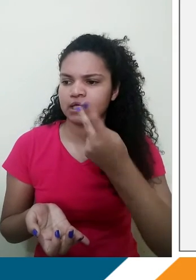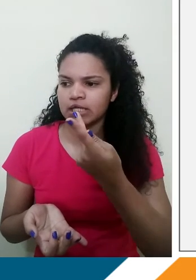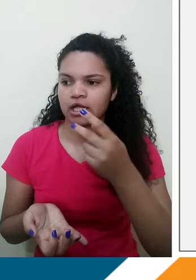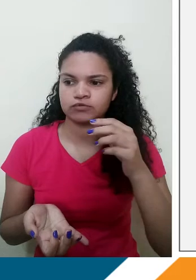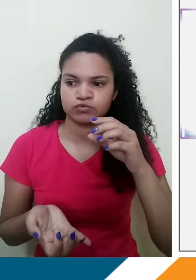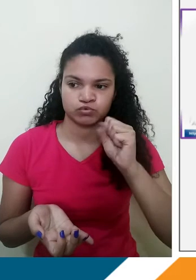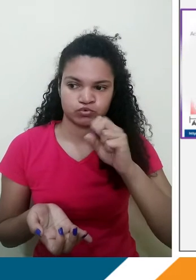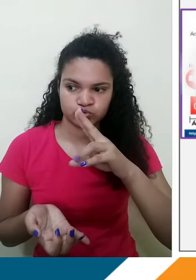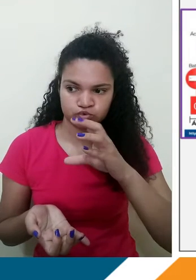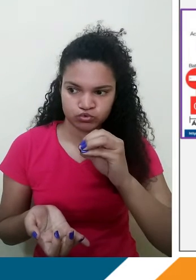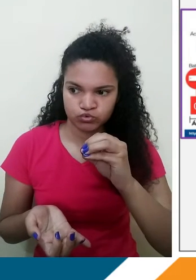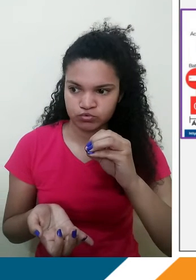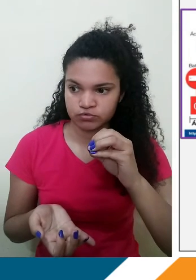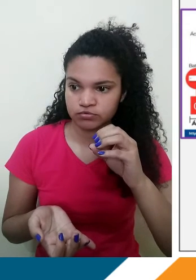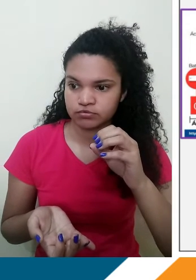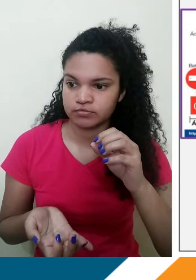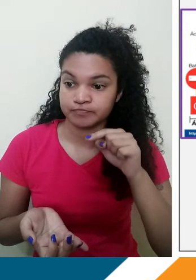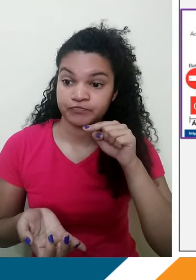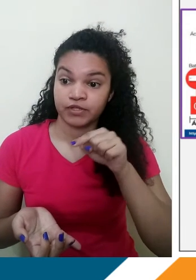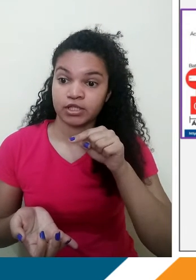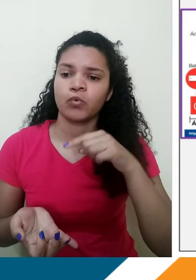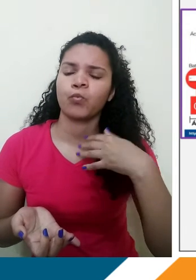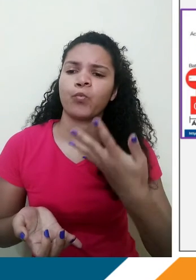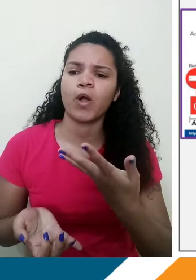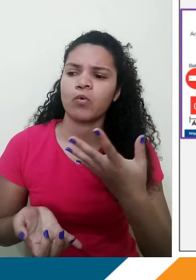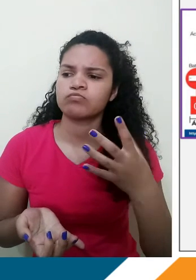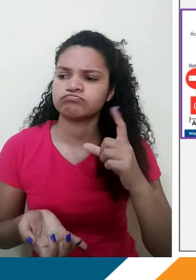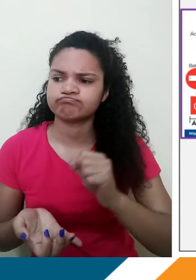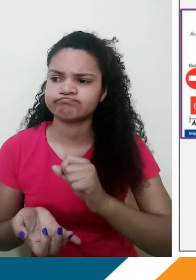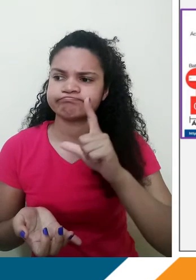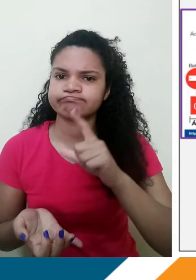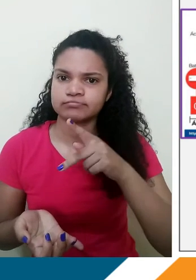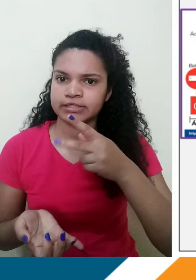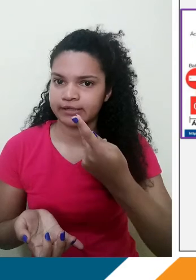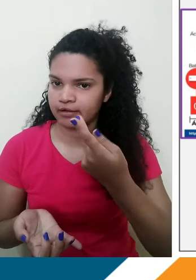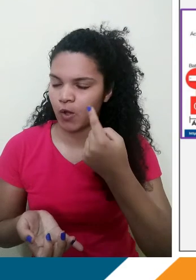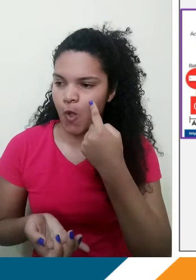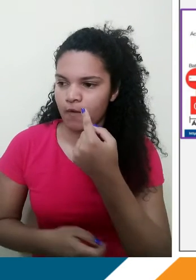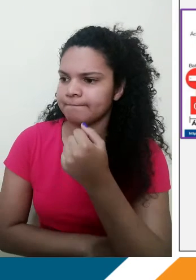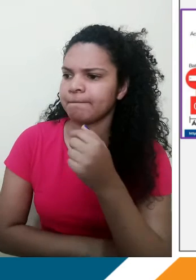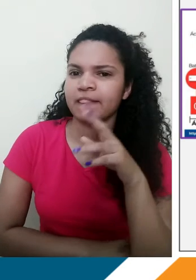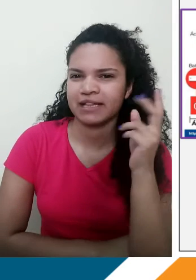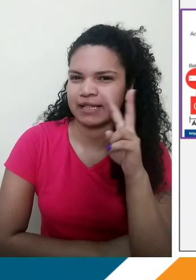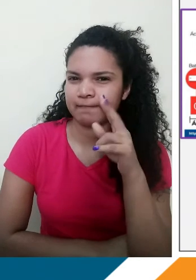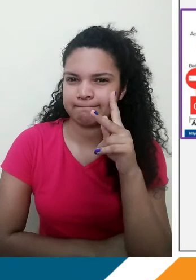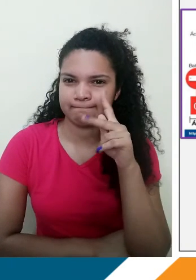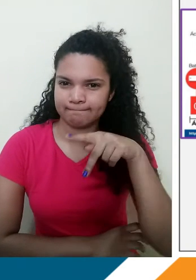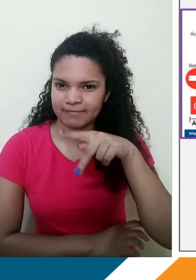seguinte. A escala de pH, o potencial hidrogeniônico, é uma escala que vai